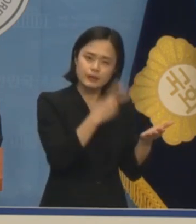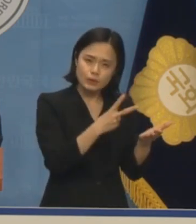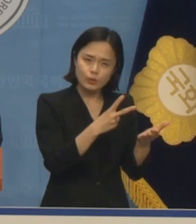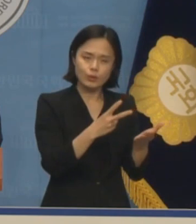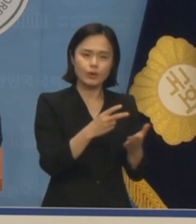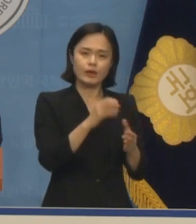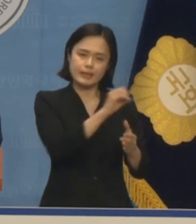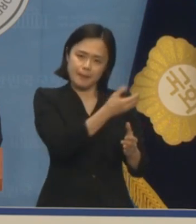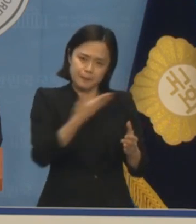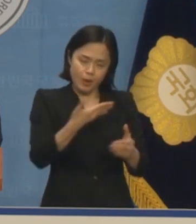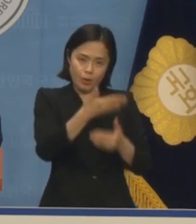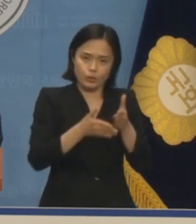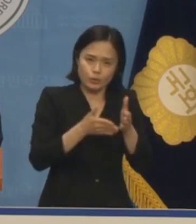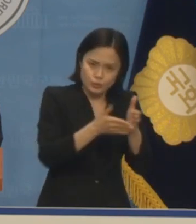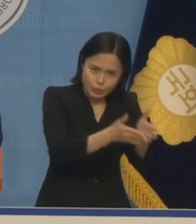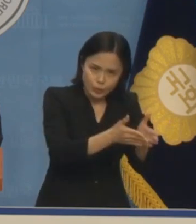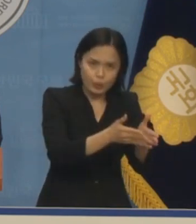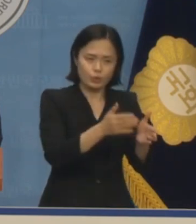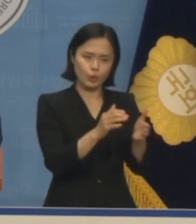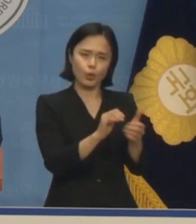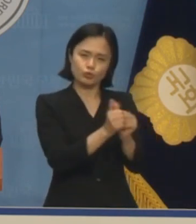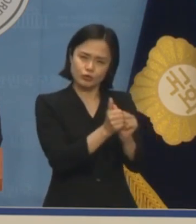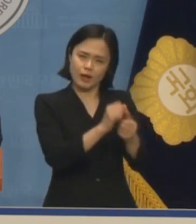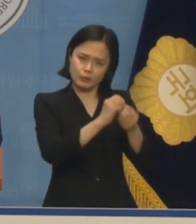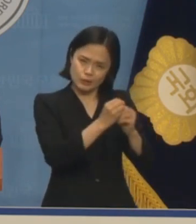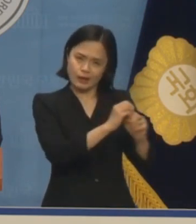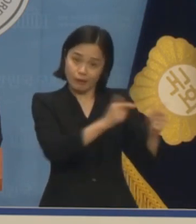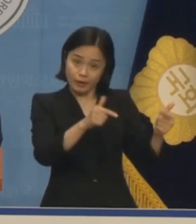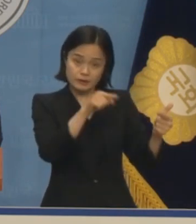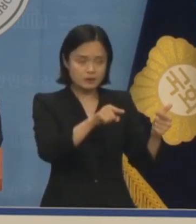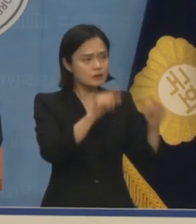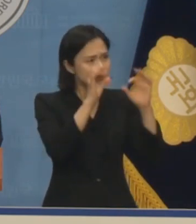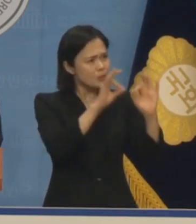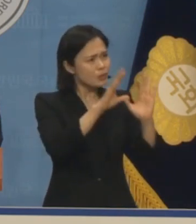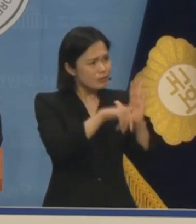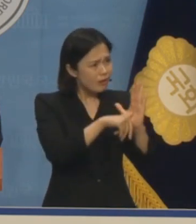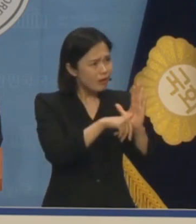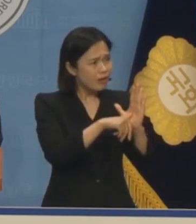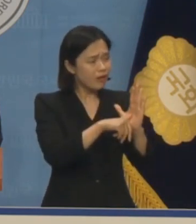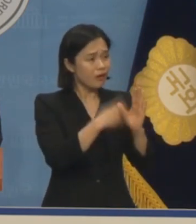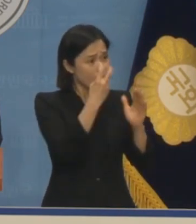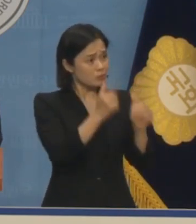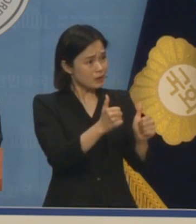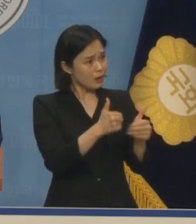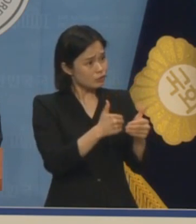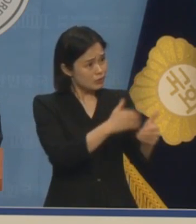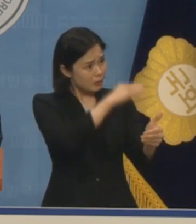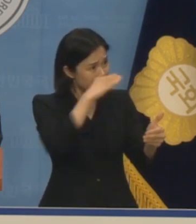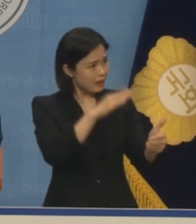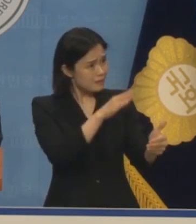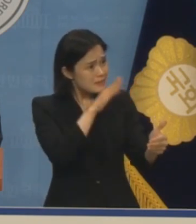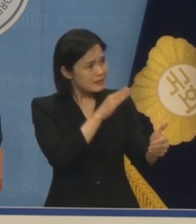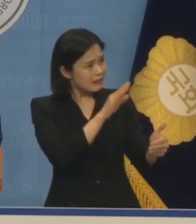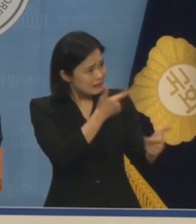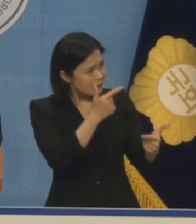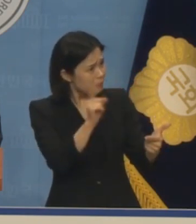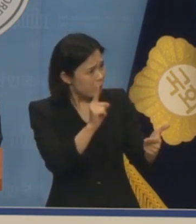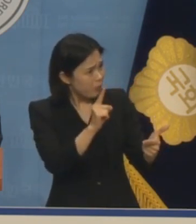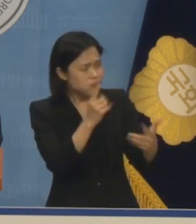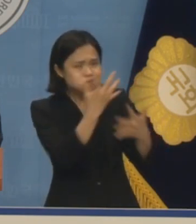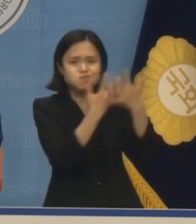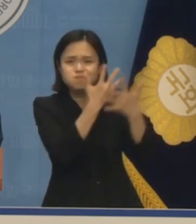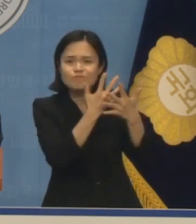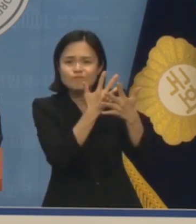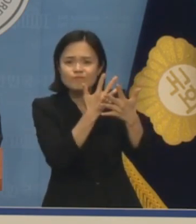고속도로 노선 변경 관련 수사는 검찰이 제대로 수사를 하고 있는지 알 방법조차 없습니다. 명품 가방 수수